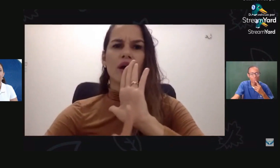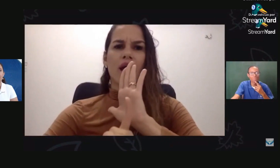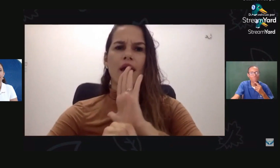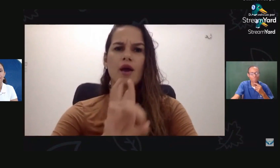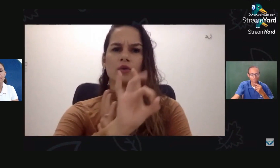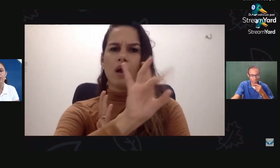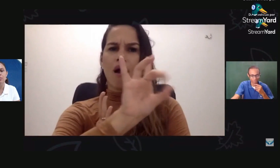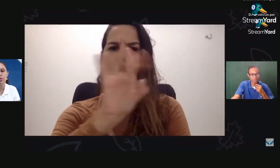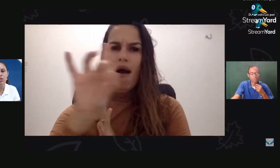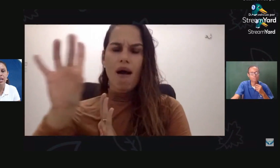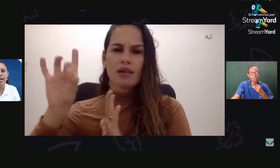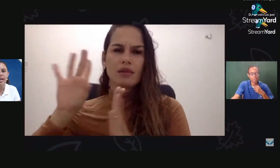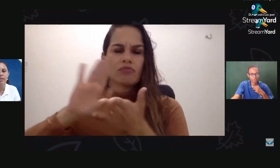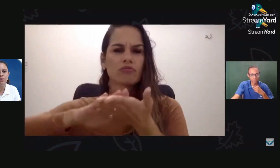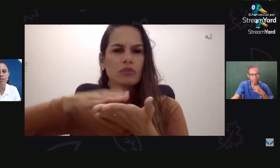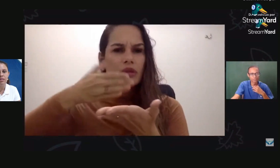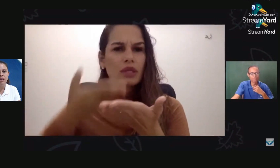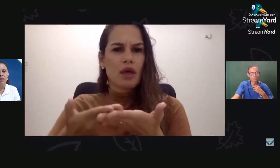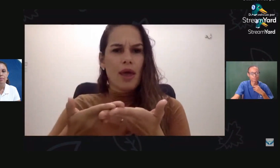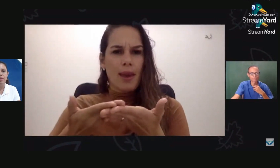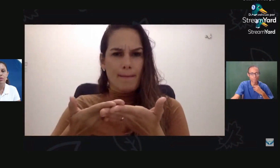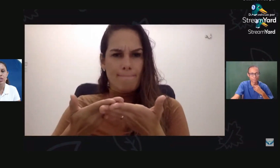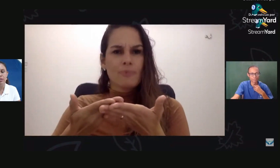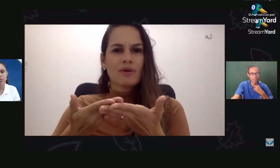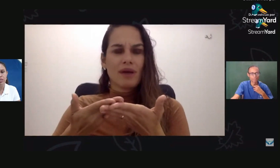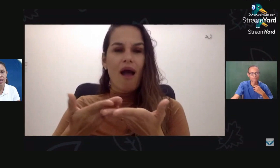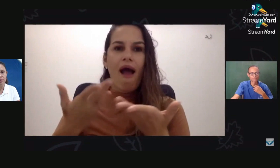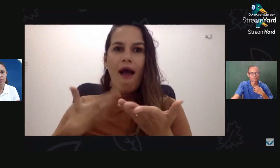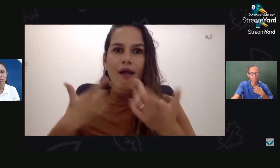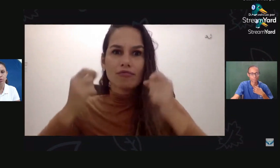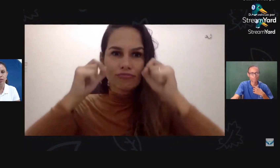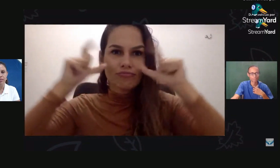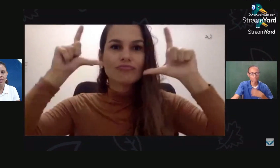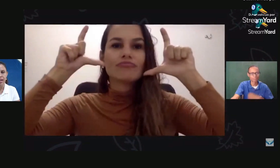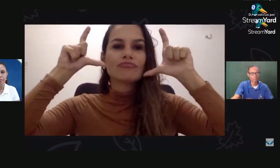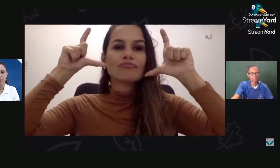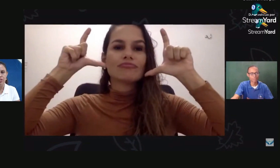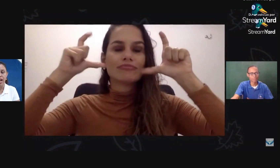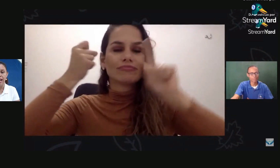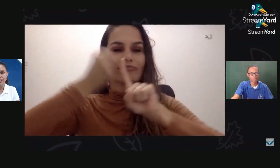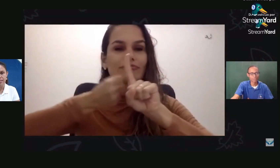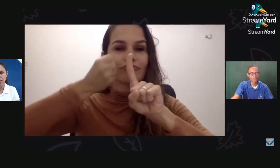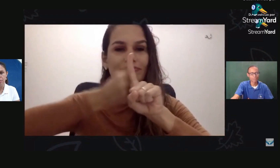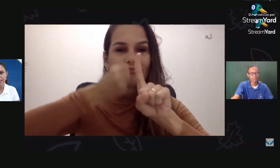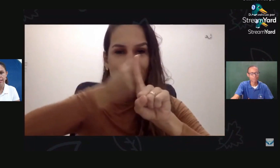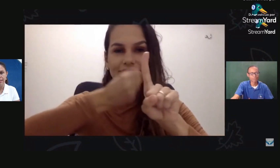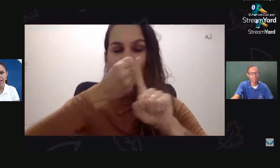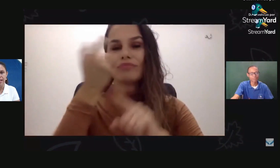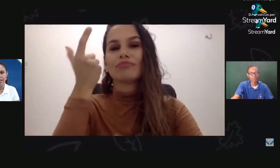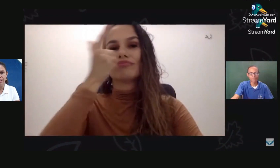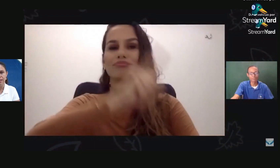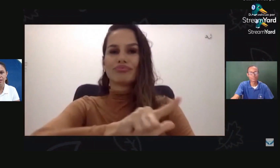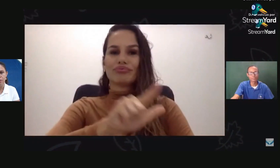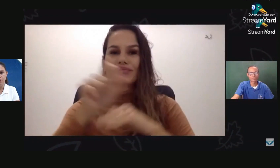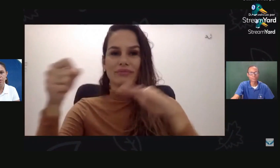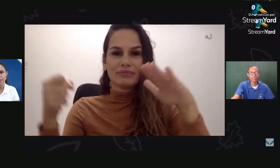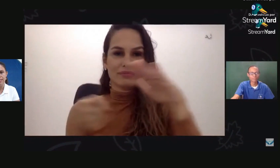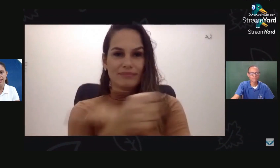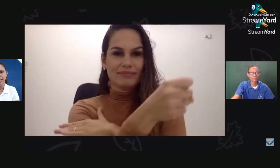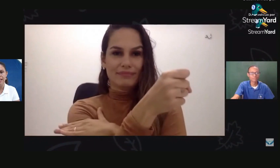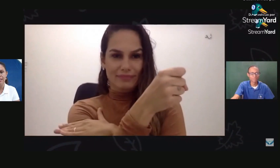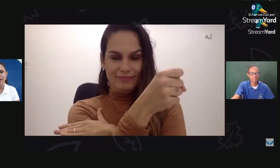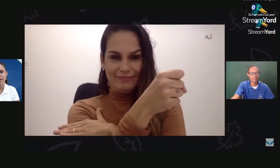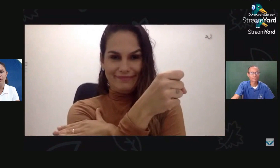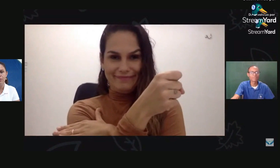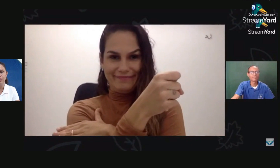né, pelos meus direitos, pelo direito de ter um tradutor e intérprete. Aí sim eu me atentei e